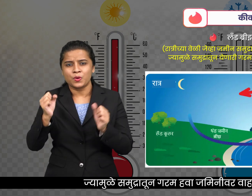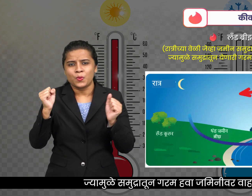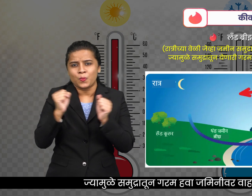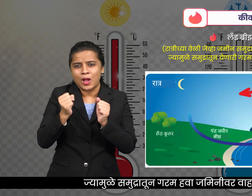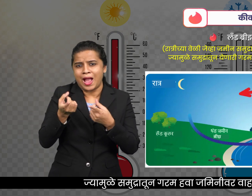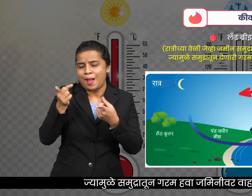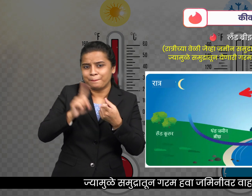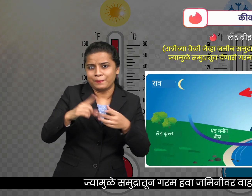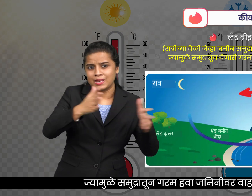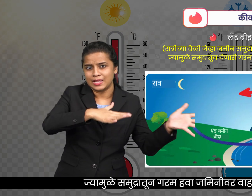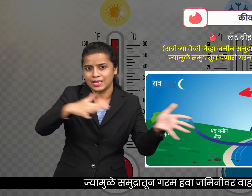गरम हवा जमिनीवर वाहते.